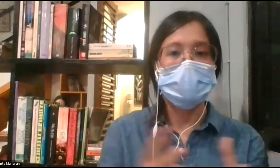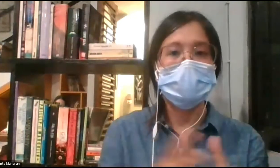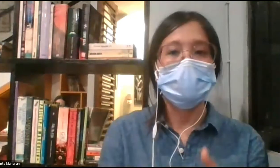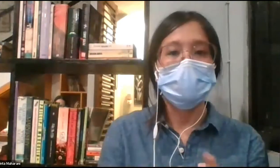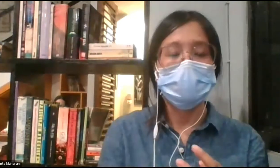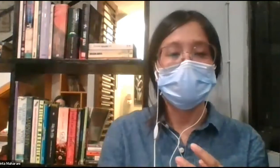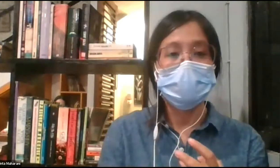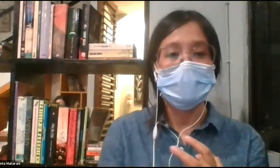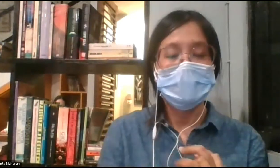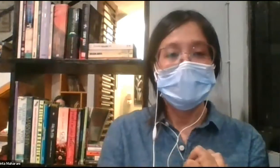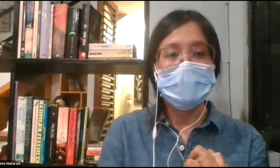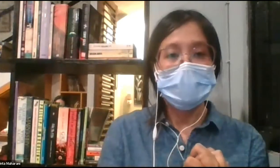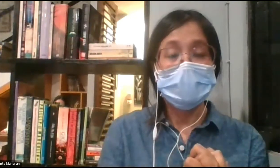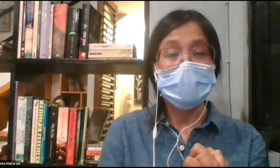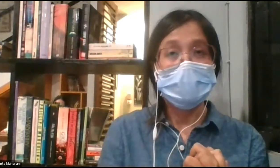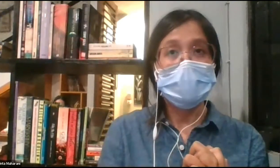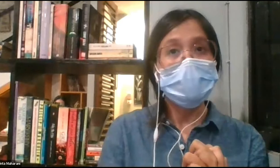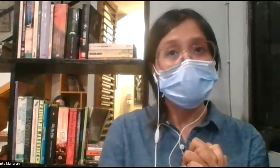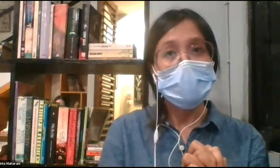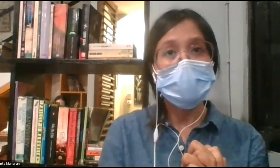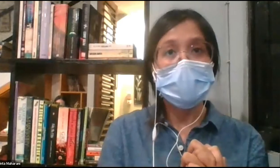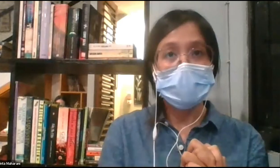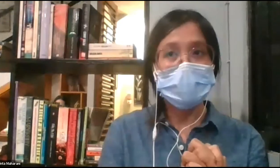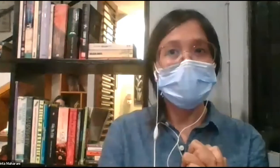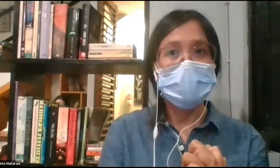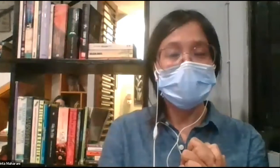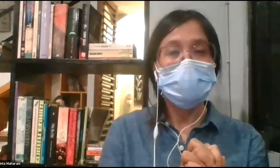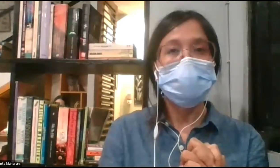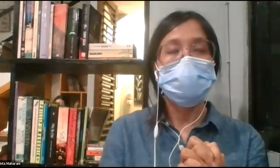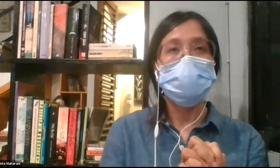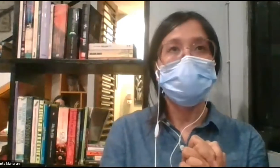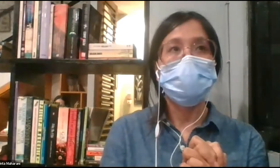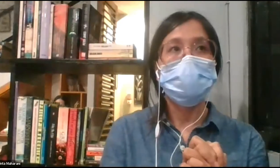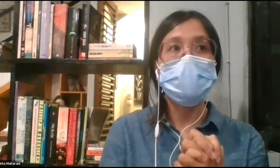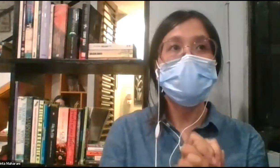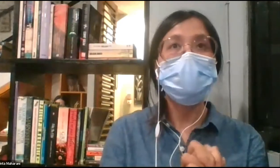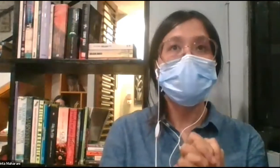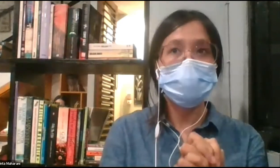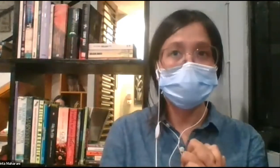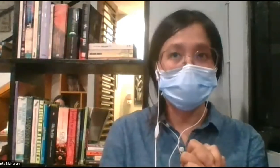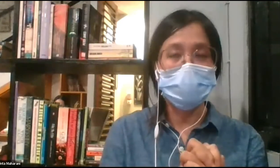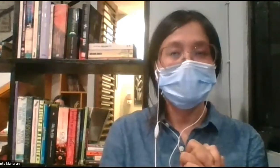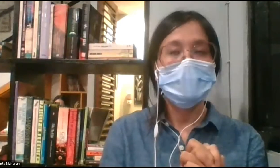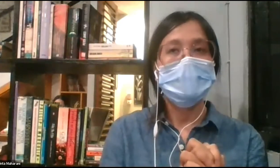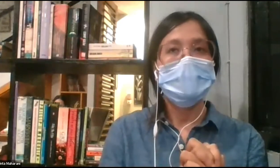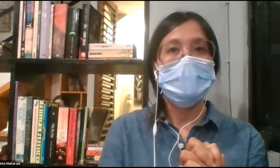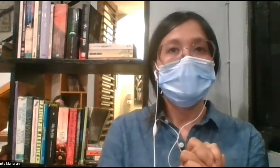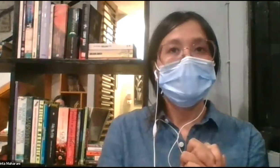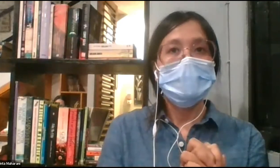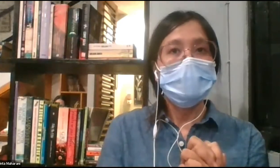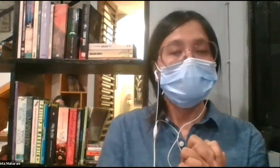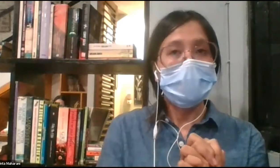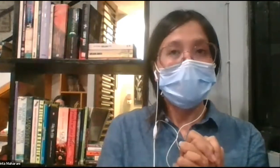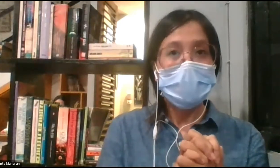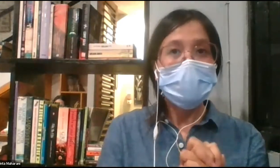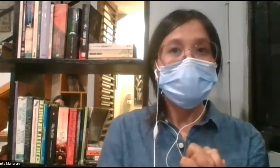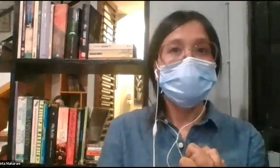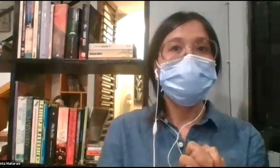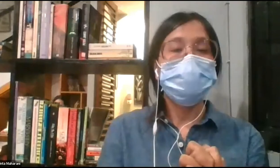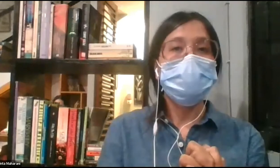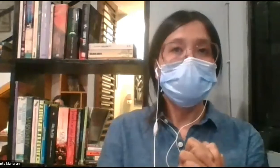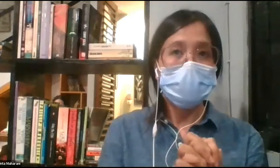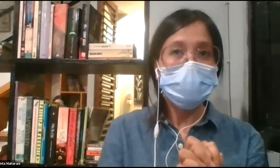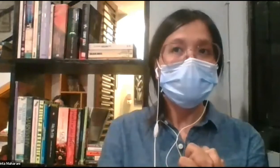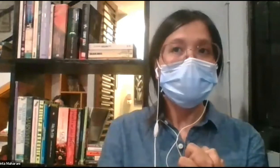humasnya, misalnya gitu. Nah, saya selalu percaya bahan yang cukup, perolehan